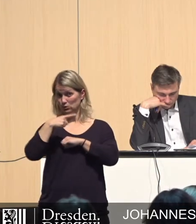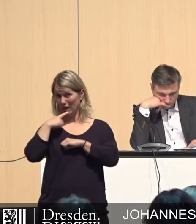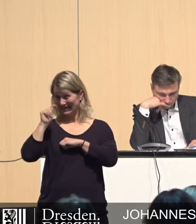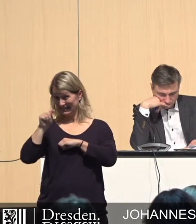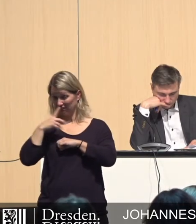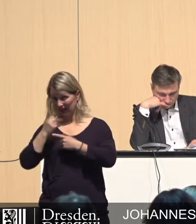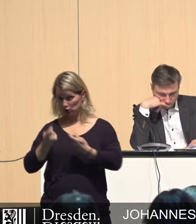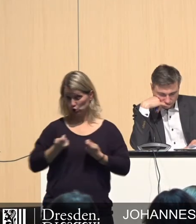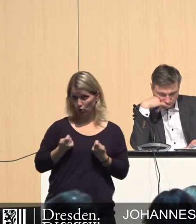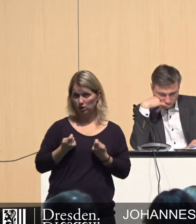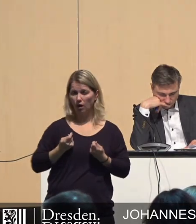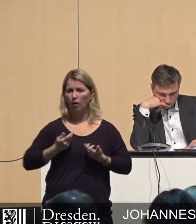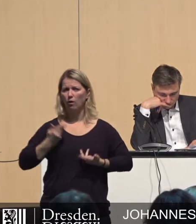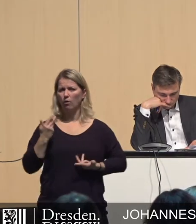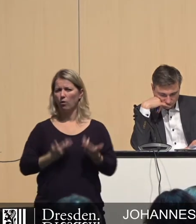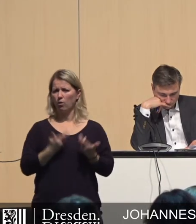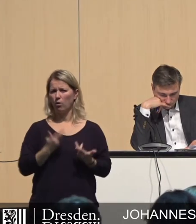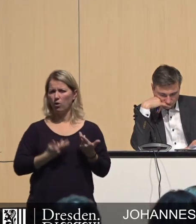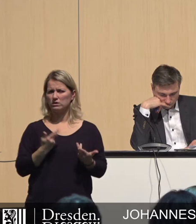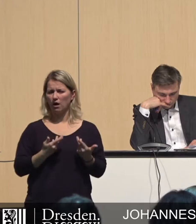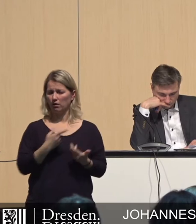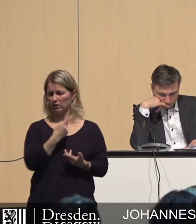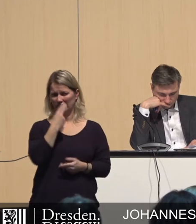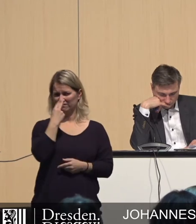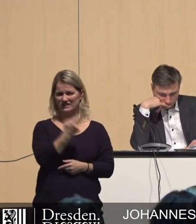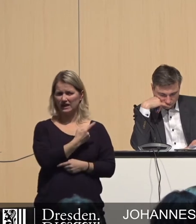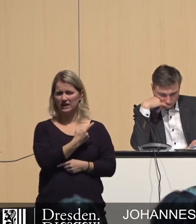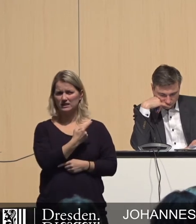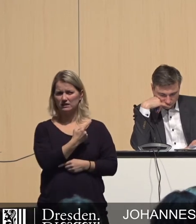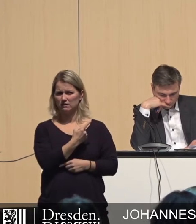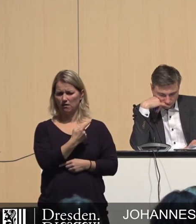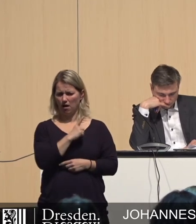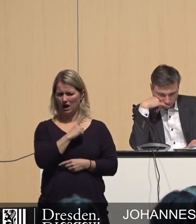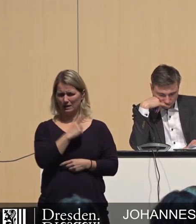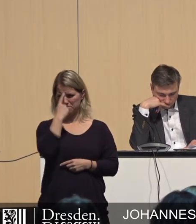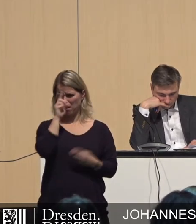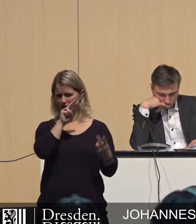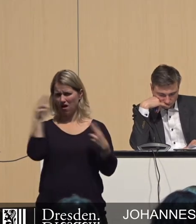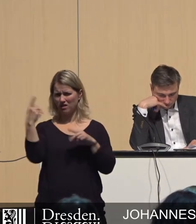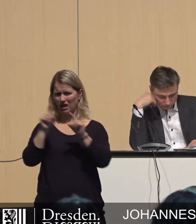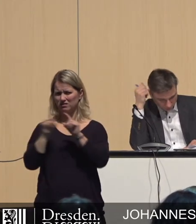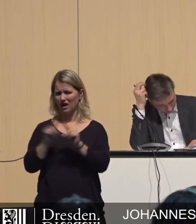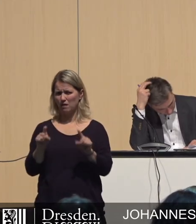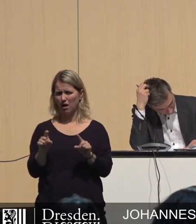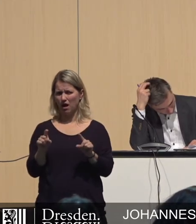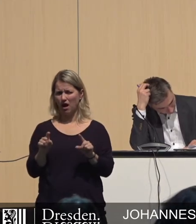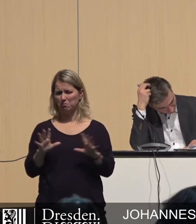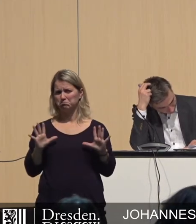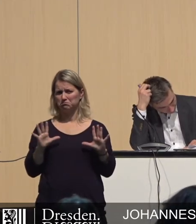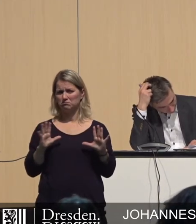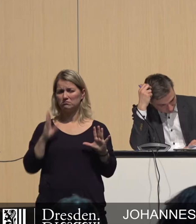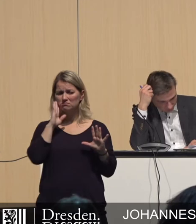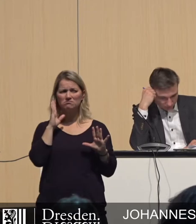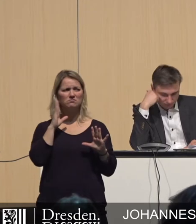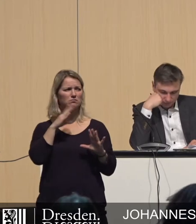will, oder ob das ein Versehen war und dass die anderen Themen damit gemeint sind. Ich würde die Linke wirklich